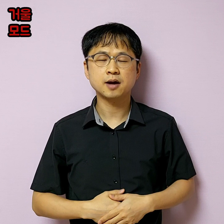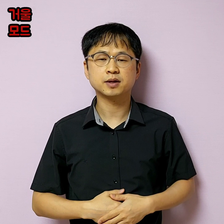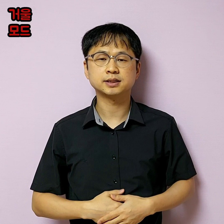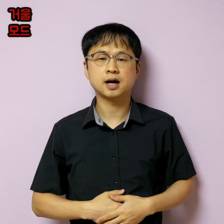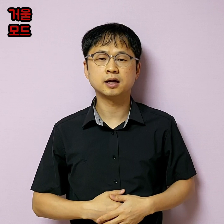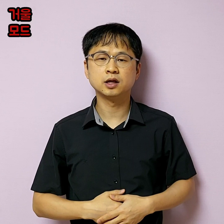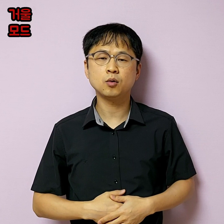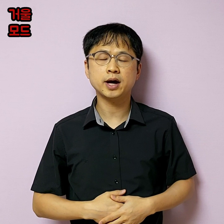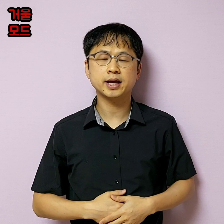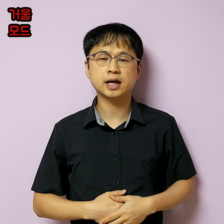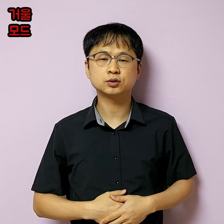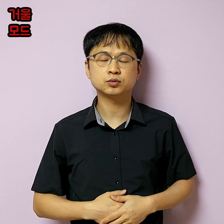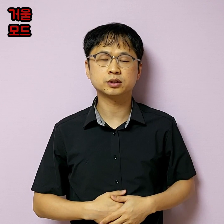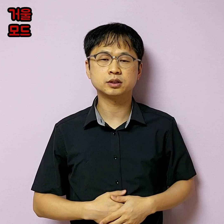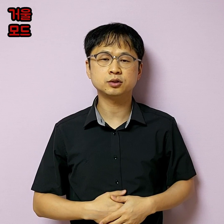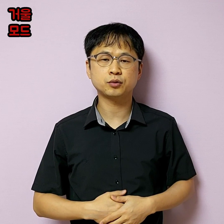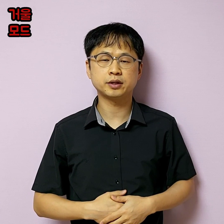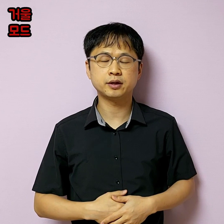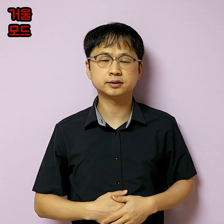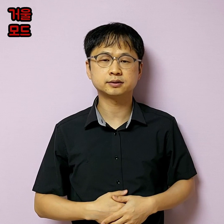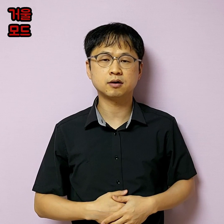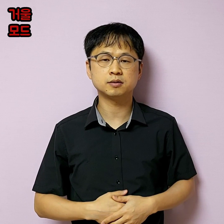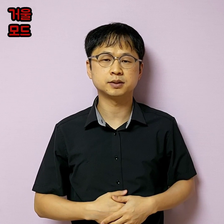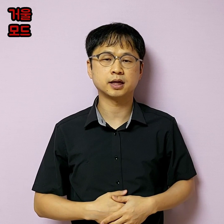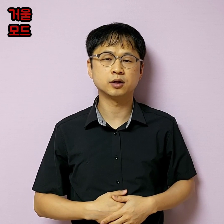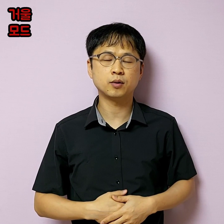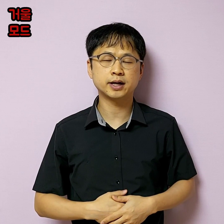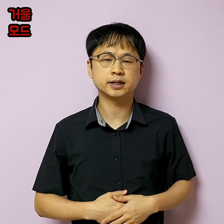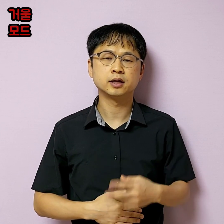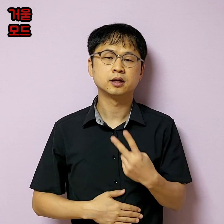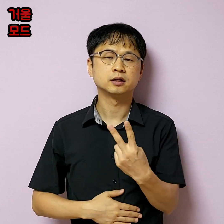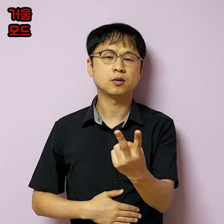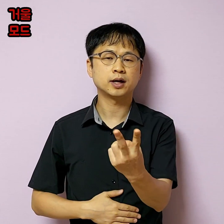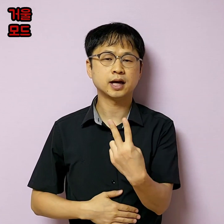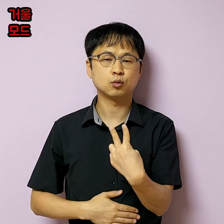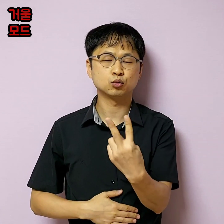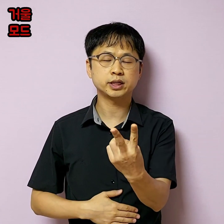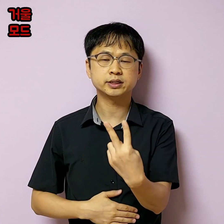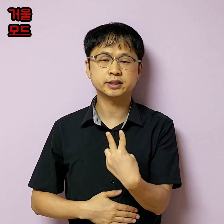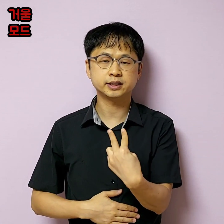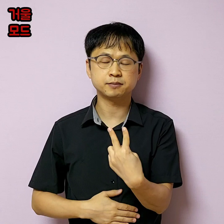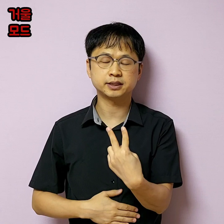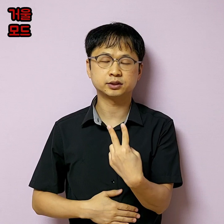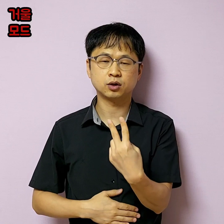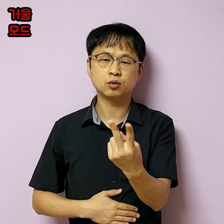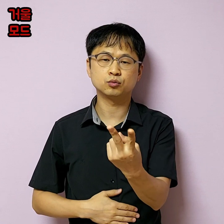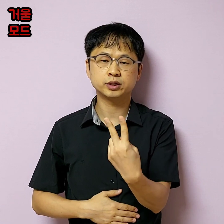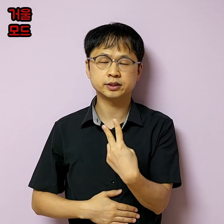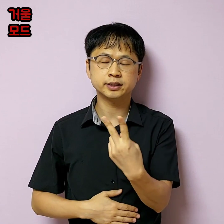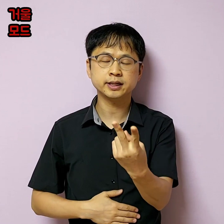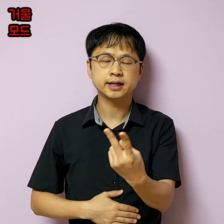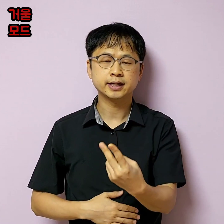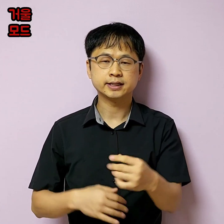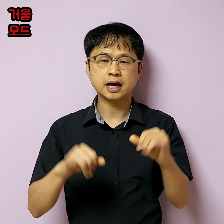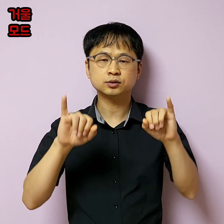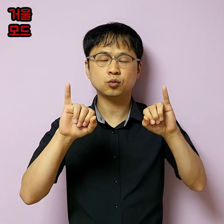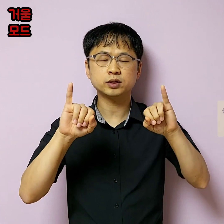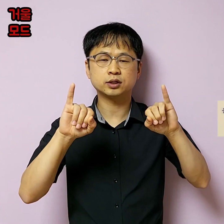다음 가사. 너와의 약속들을 되뇌었어입니다. 너와 나, 우리의 이 말이죠. 우리의 약속이란